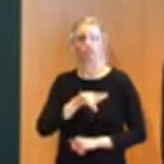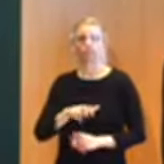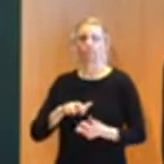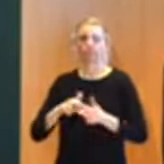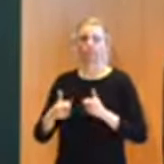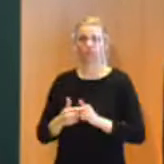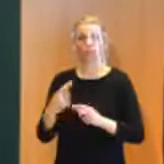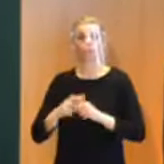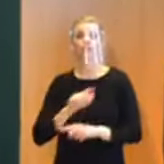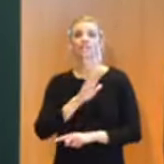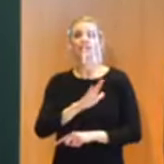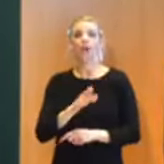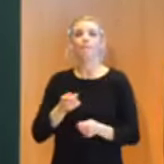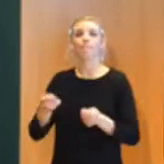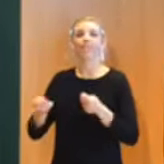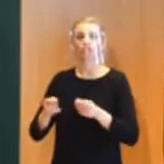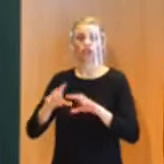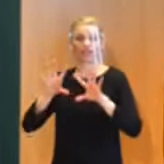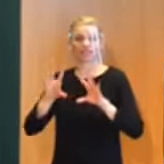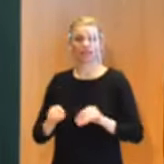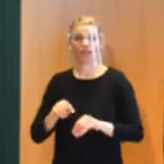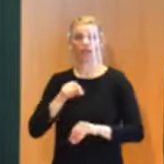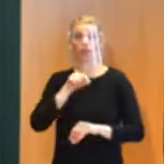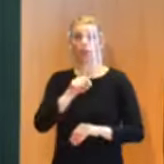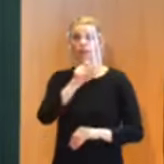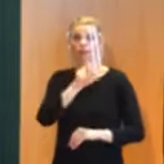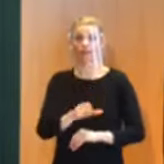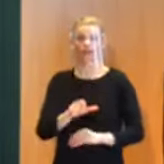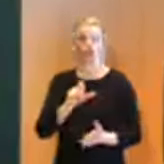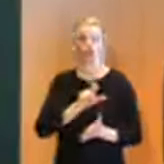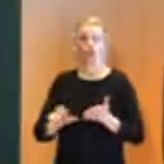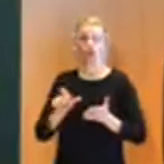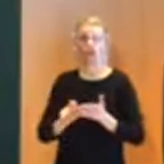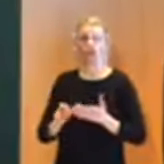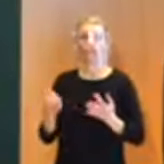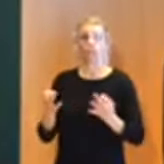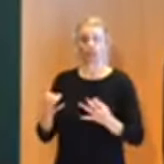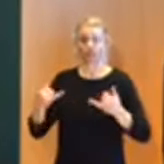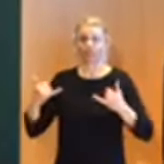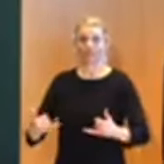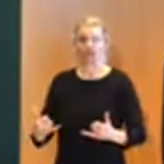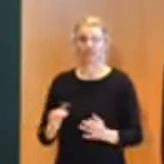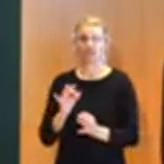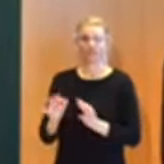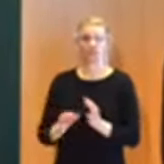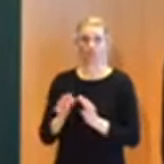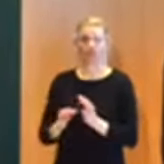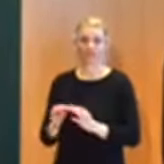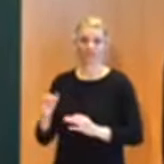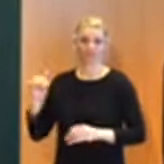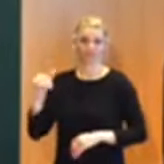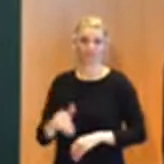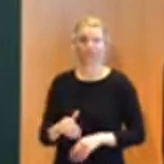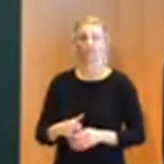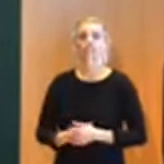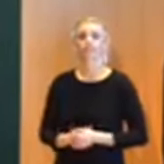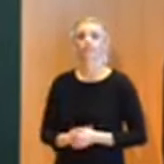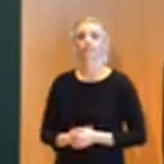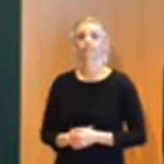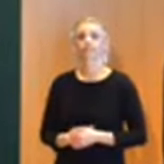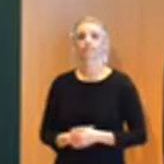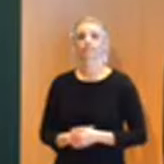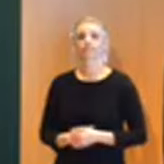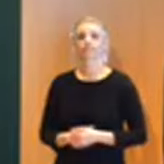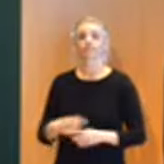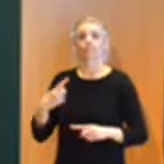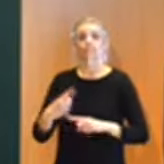so svojimi manažerskými zlyhaniami, on je problém, on je dôvod toho, že sme sa dnes dostali do takejto situácie. A